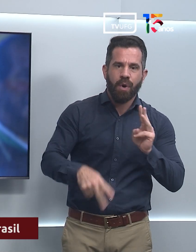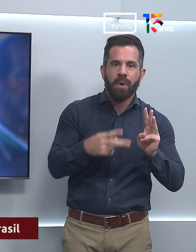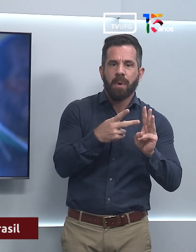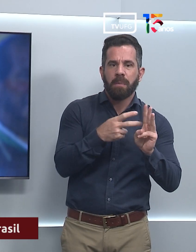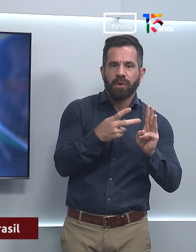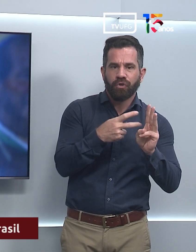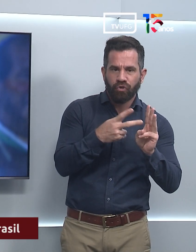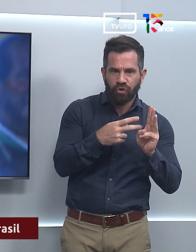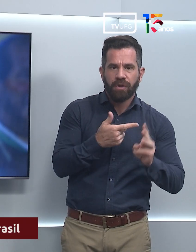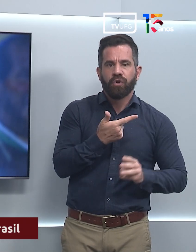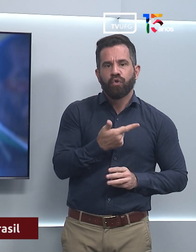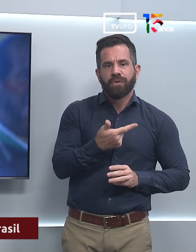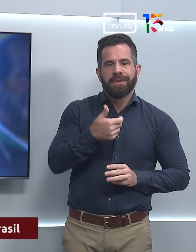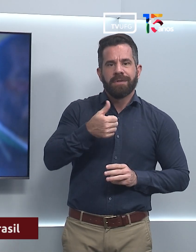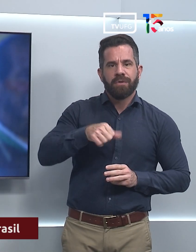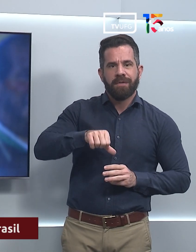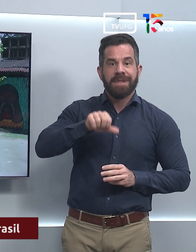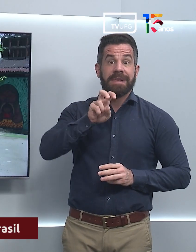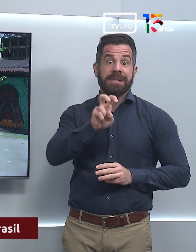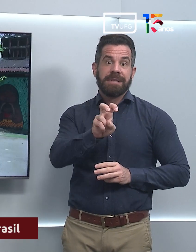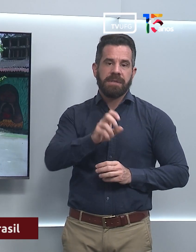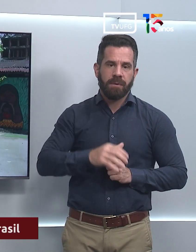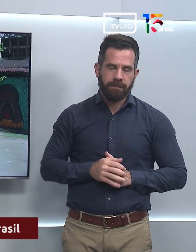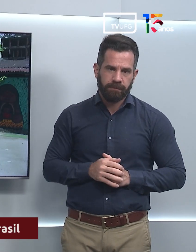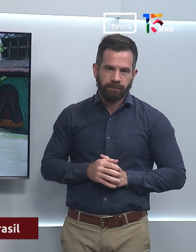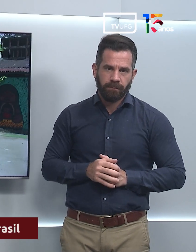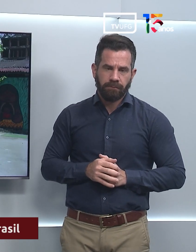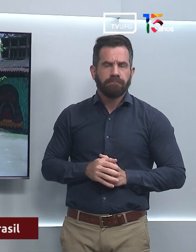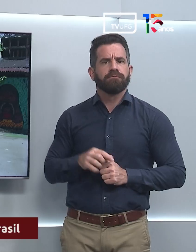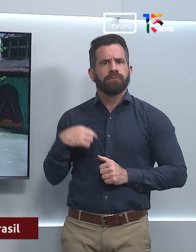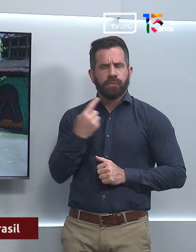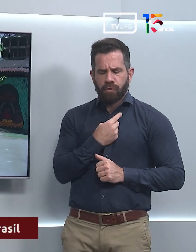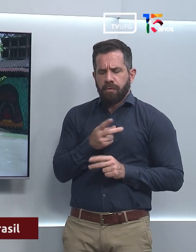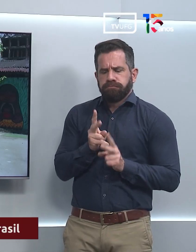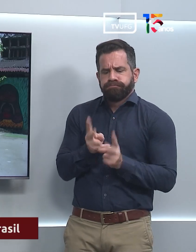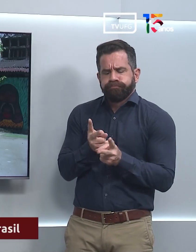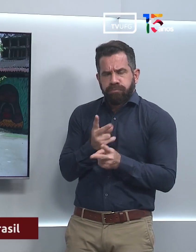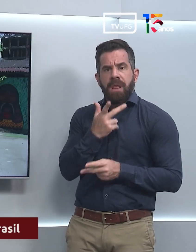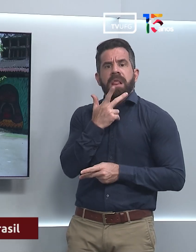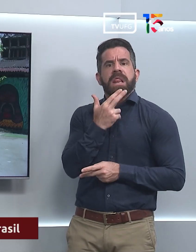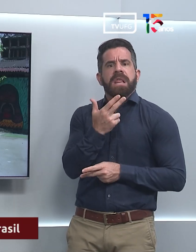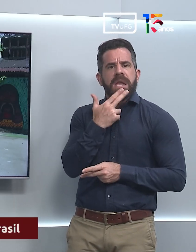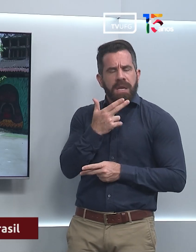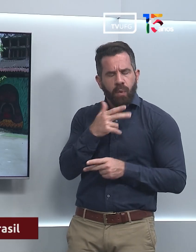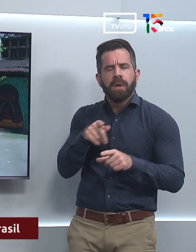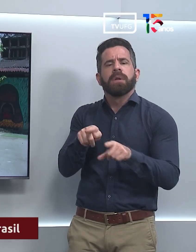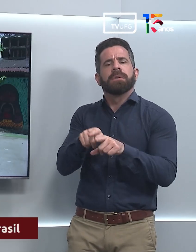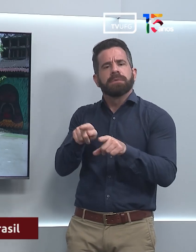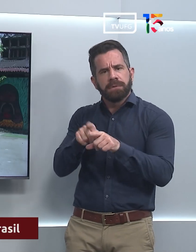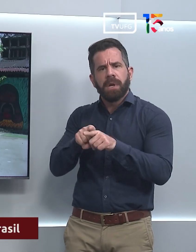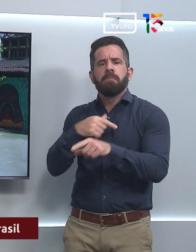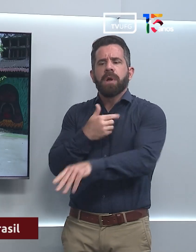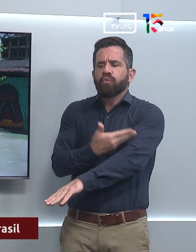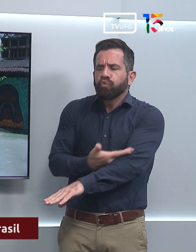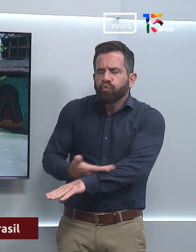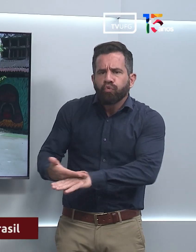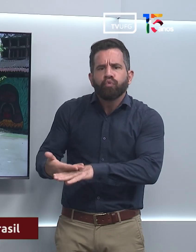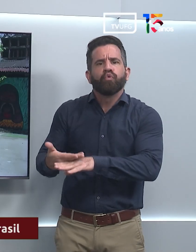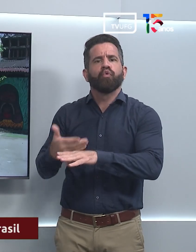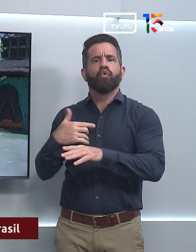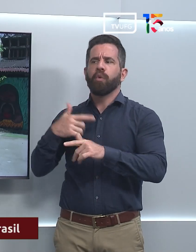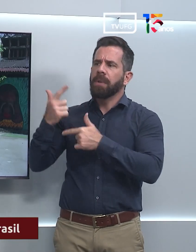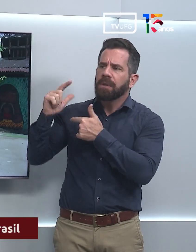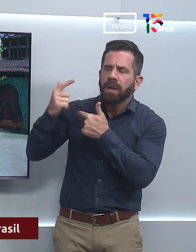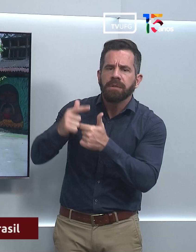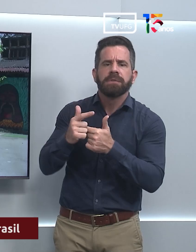de 295. Para além de manter a língua, nós mantemos também nossos costumes e tradições, cantando